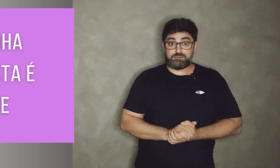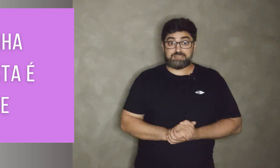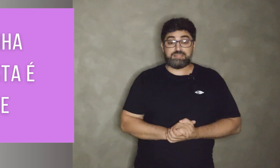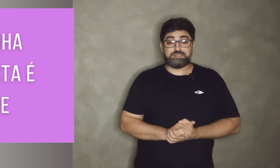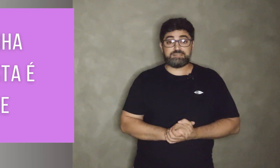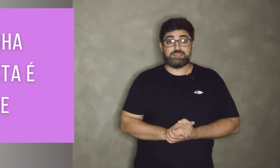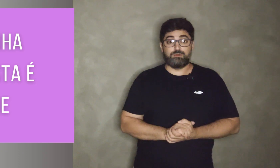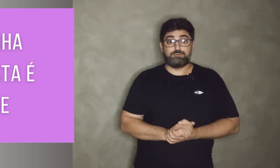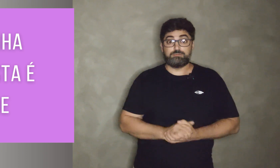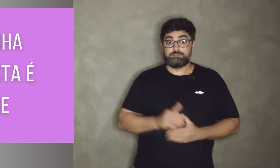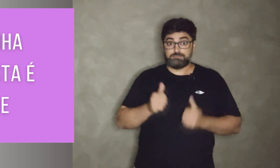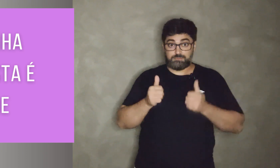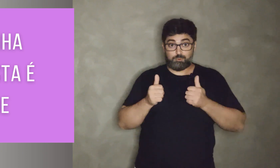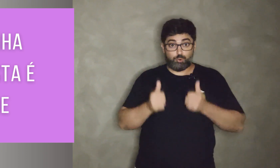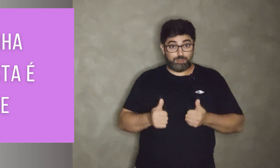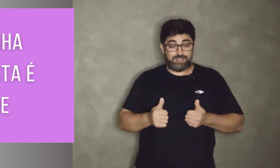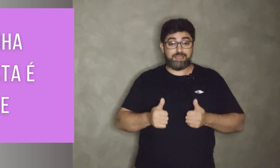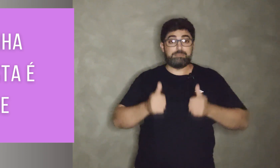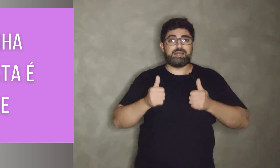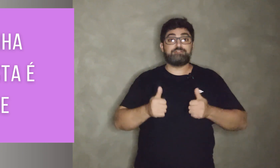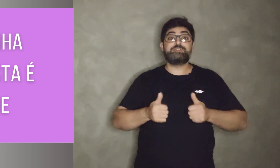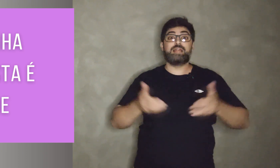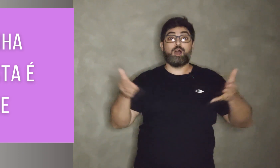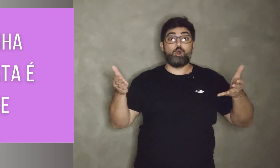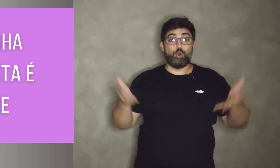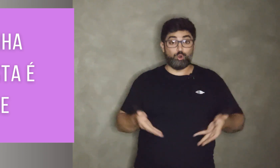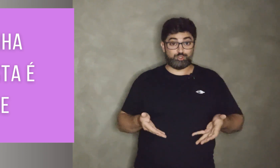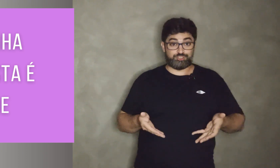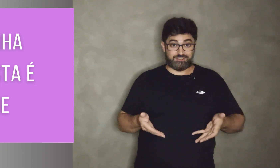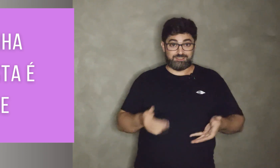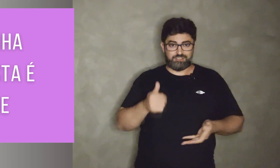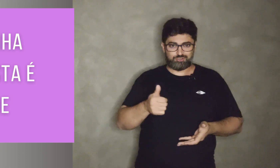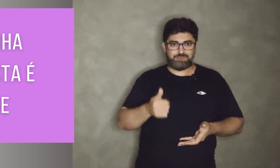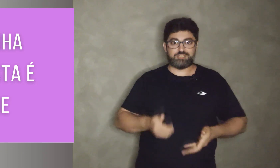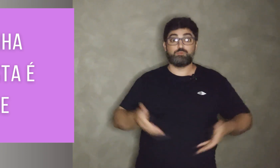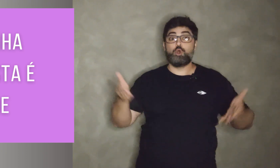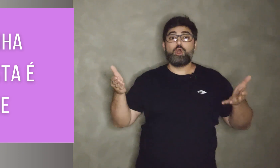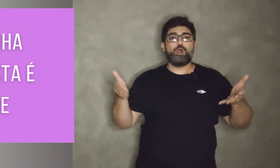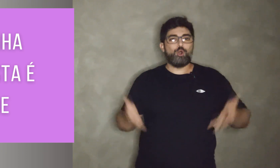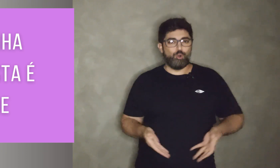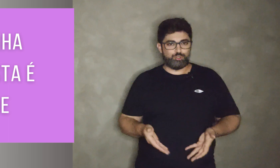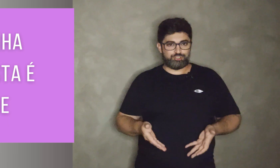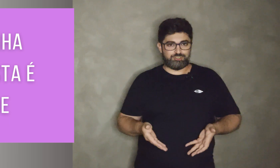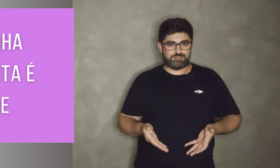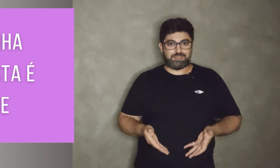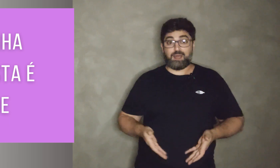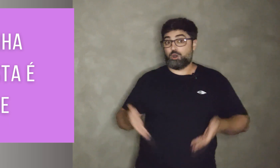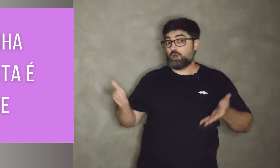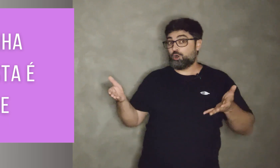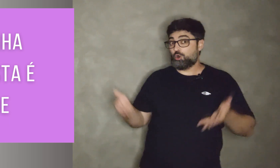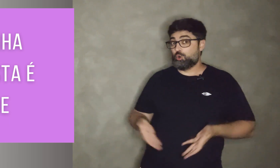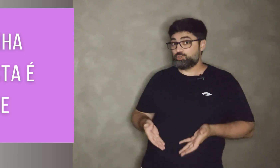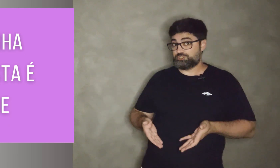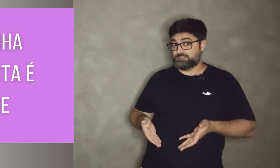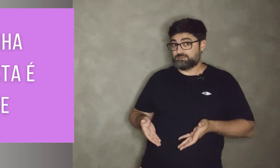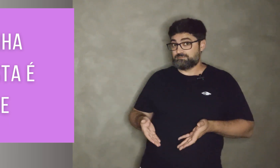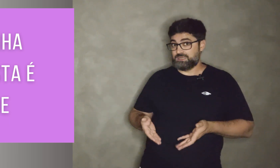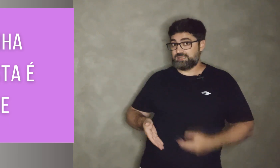na sinalização. Ok, maravilha. Hoje, isso mesmo. Hoje, tá? Ó, hoje,